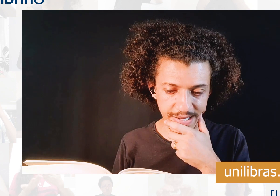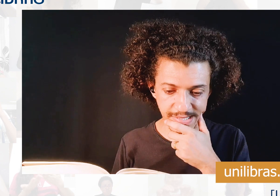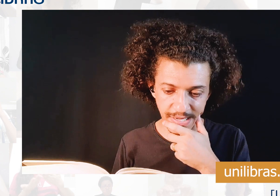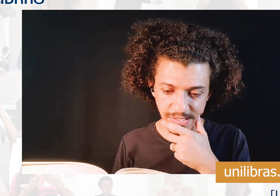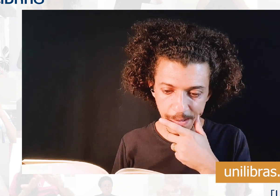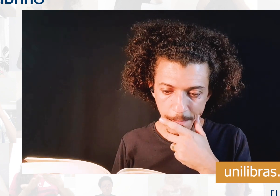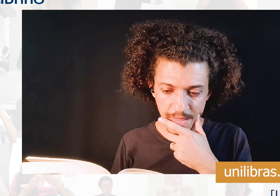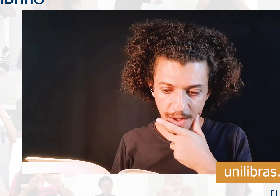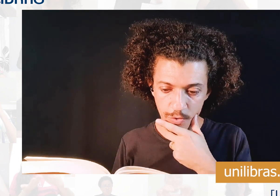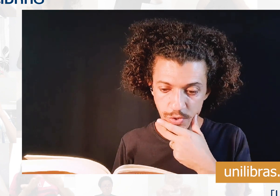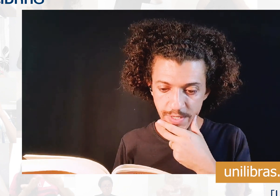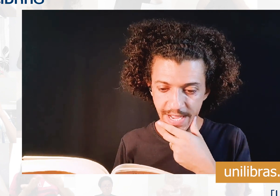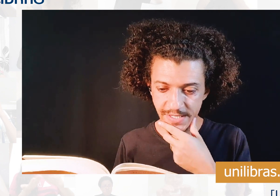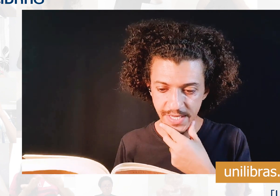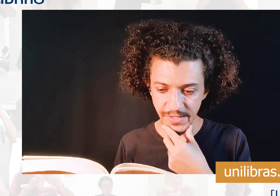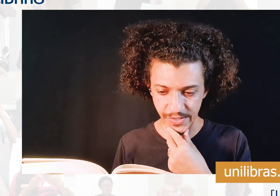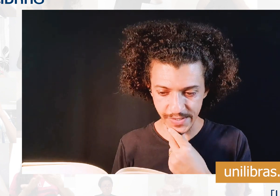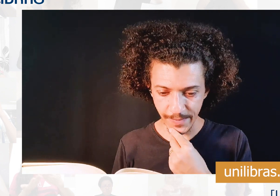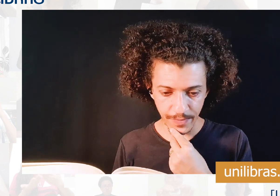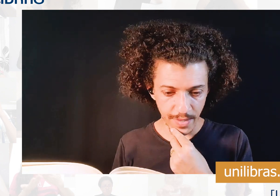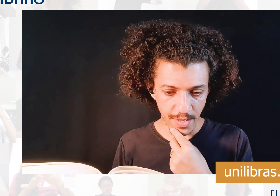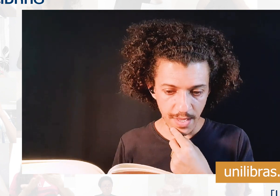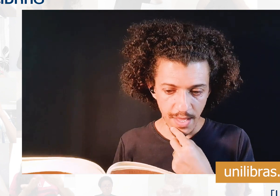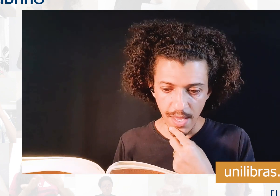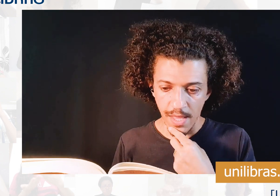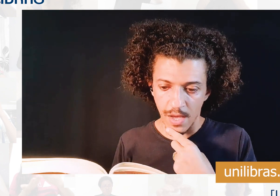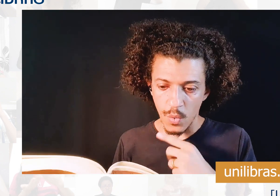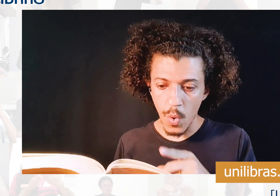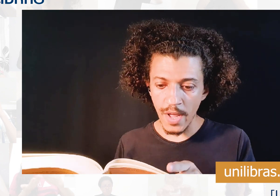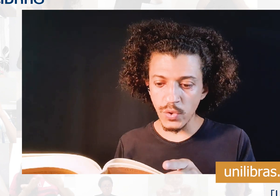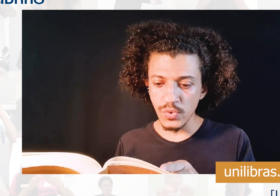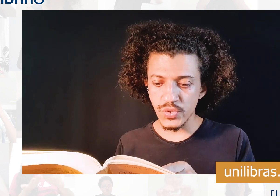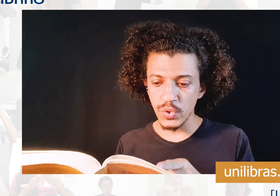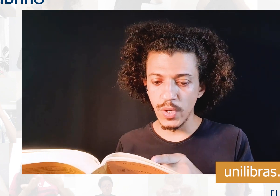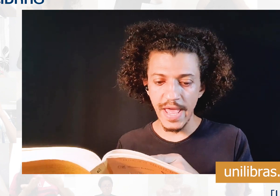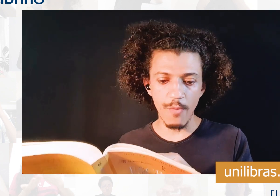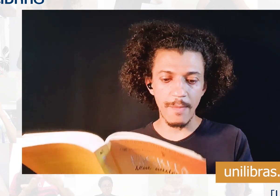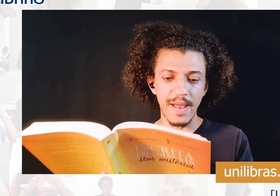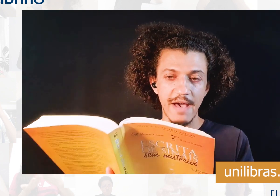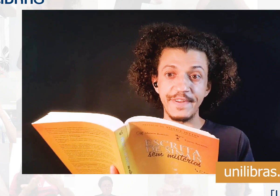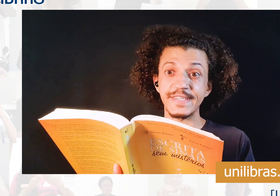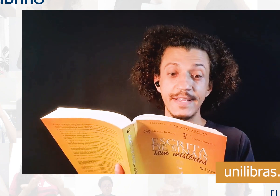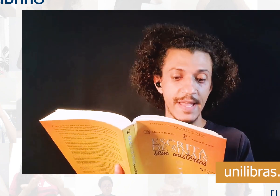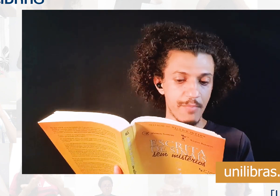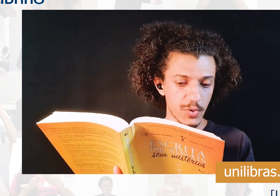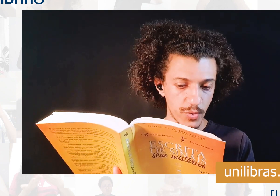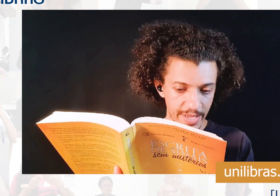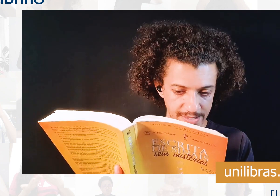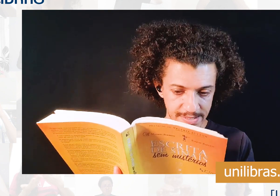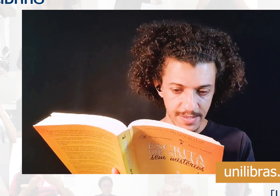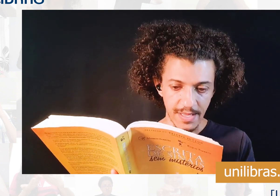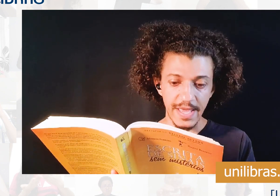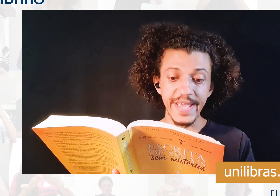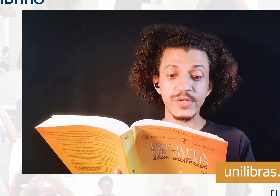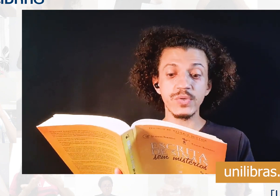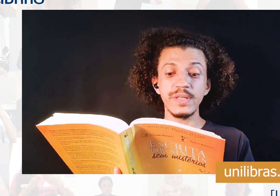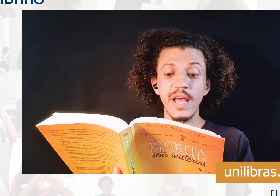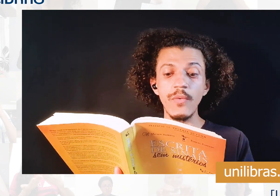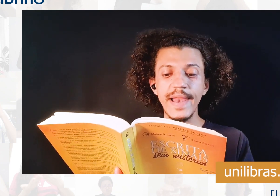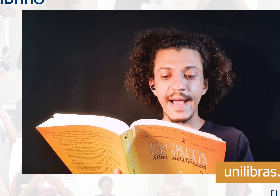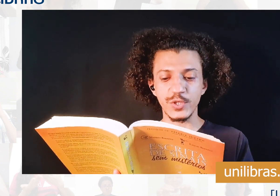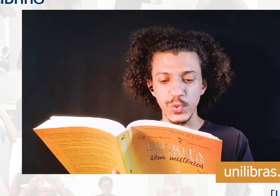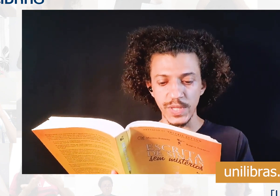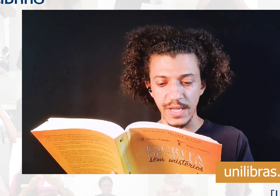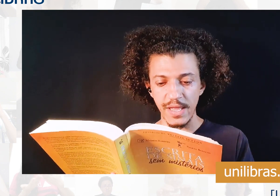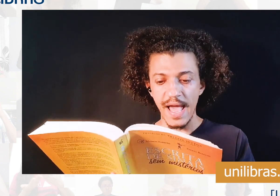olha que interessante. A continuidade aqui diz: quando um surdo lê uma palavra escrita em português, isso